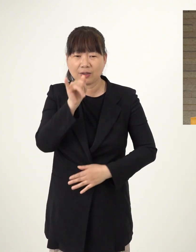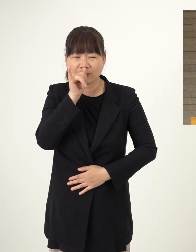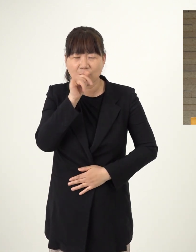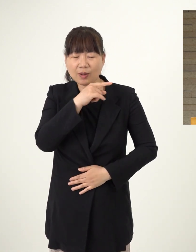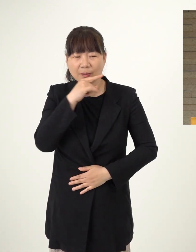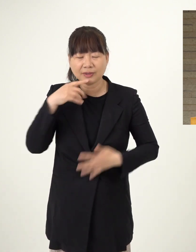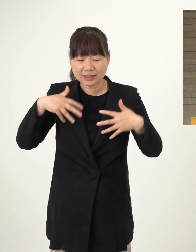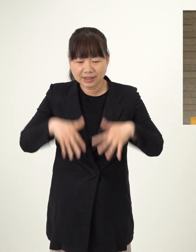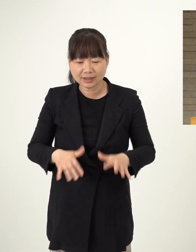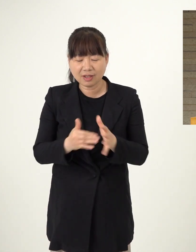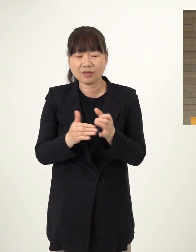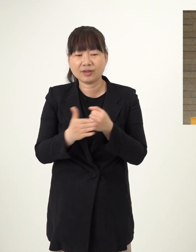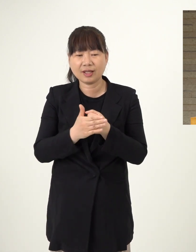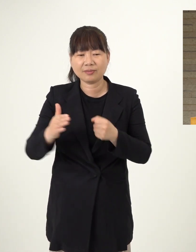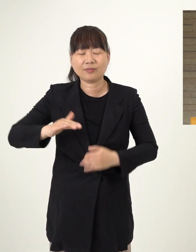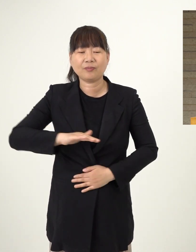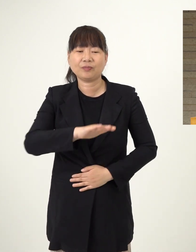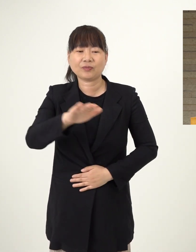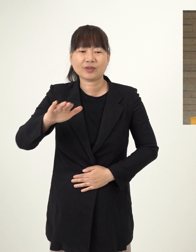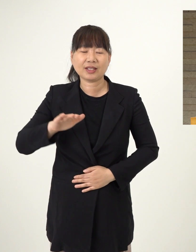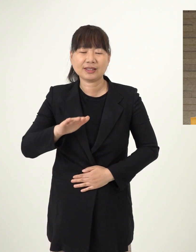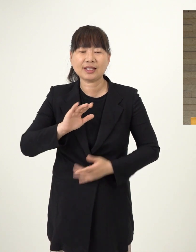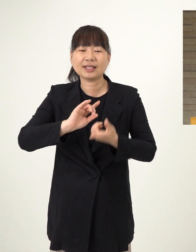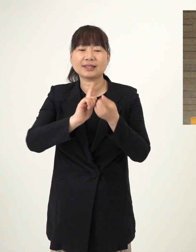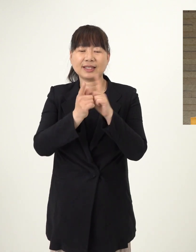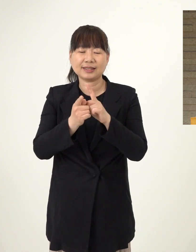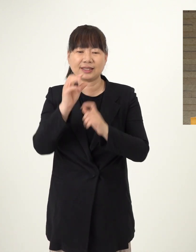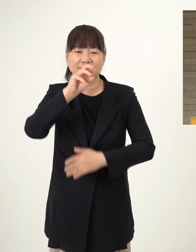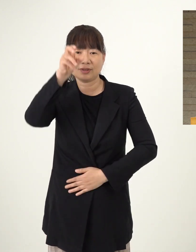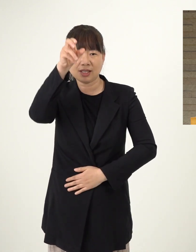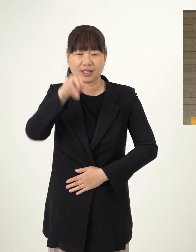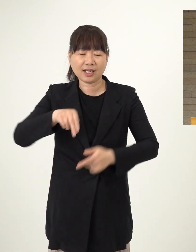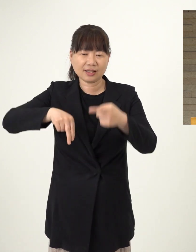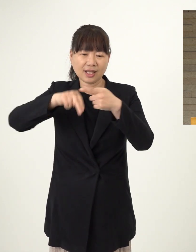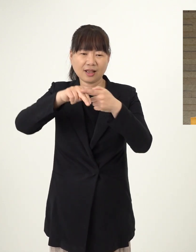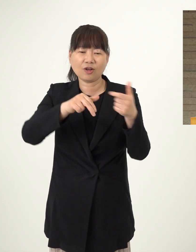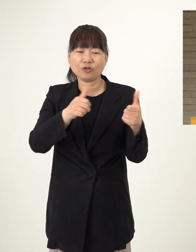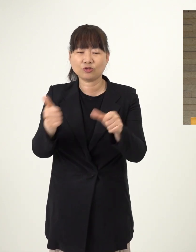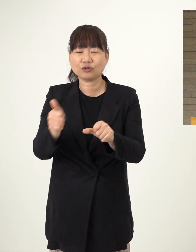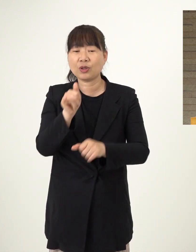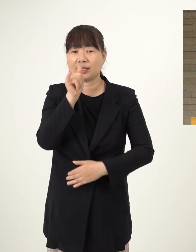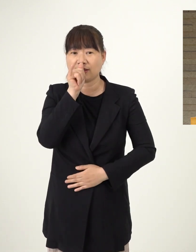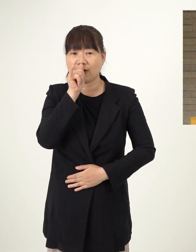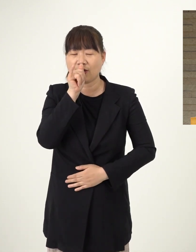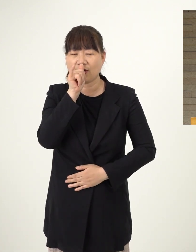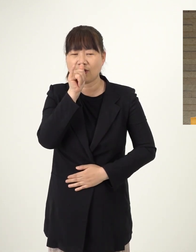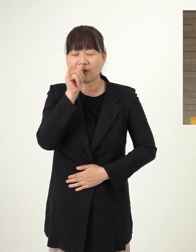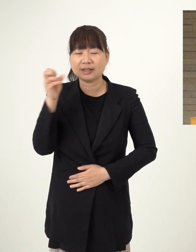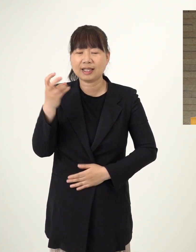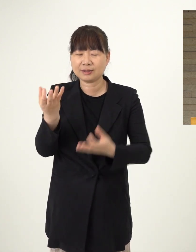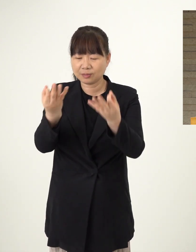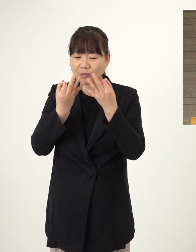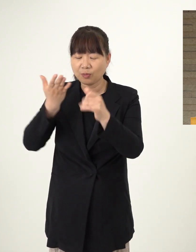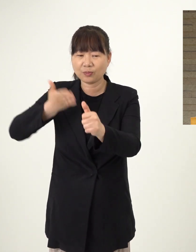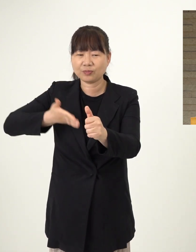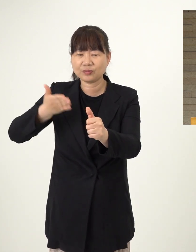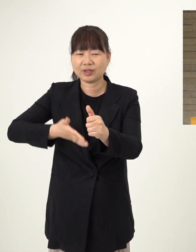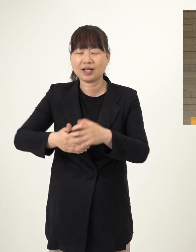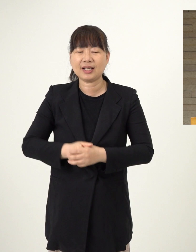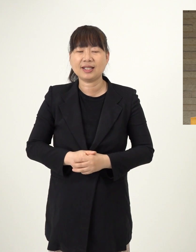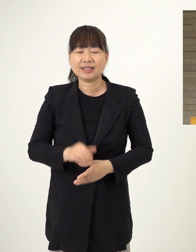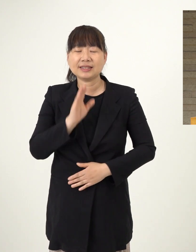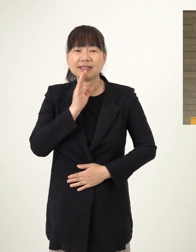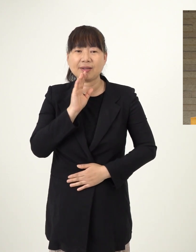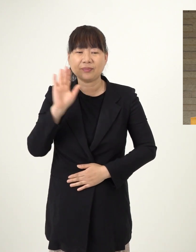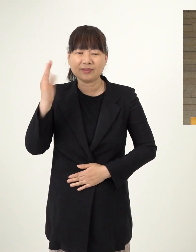피를 흘리셔서 우리를 대신해서 십자가에 죽었죠. 자, 여러분 앞을 보십시다.